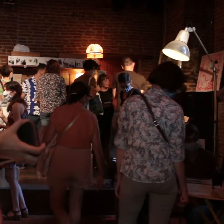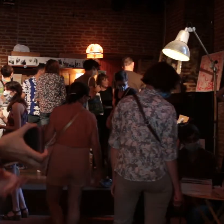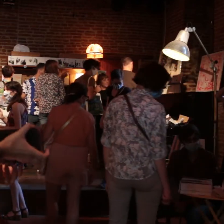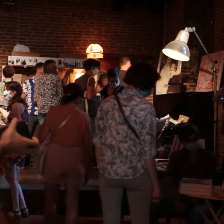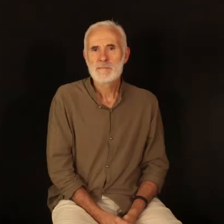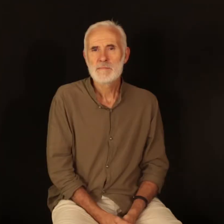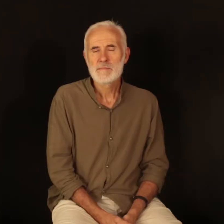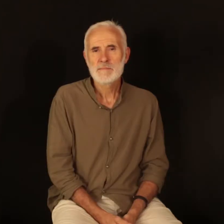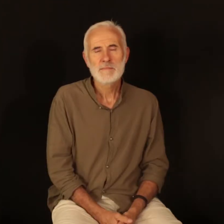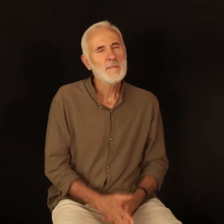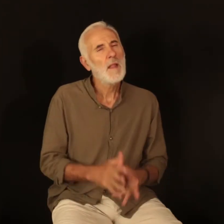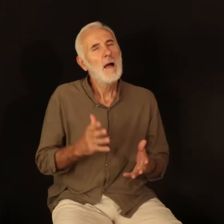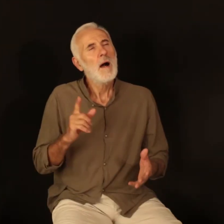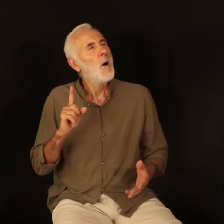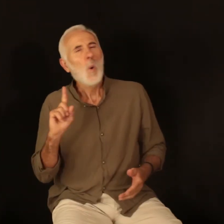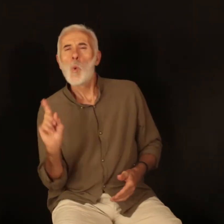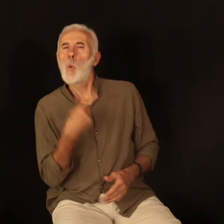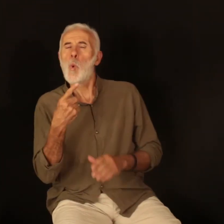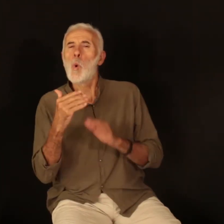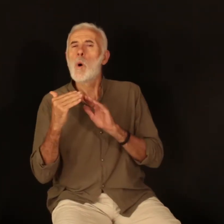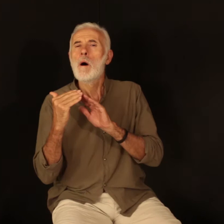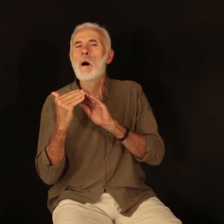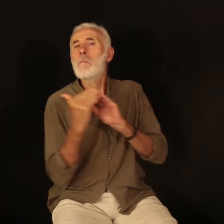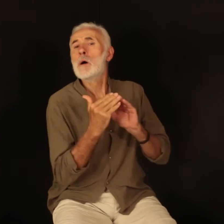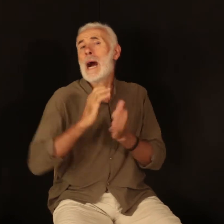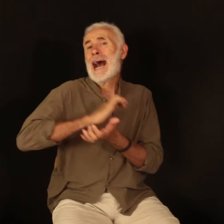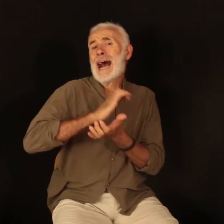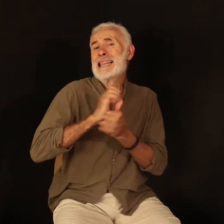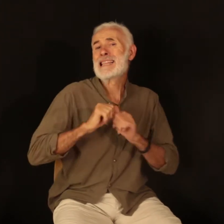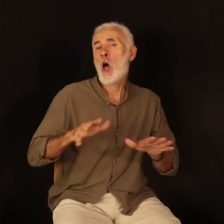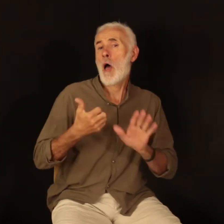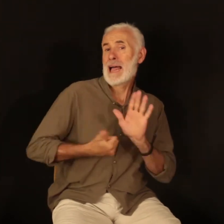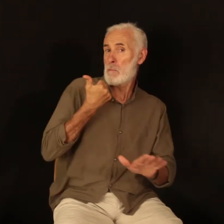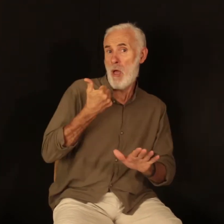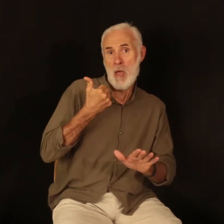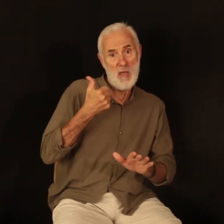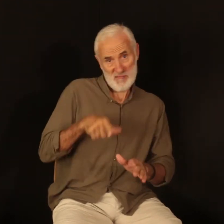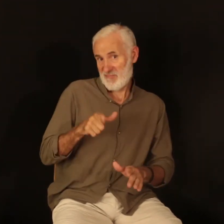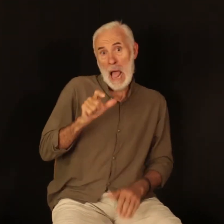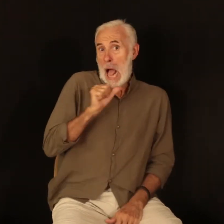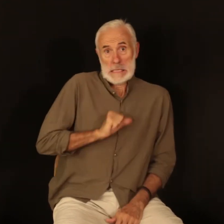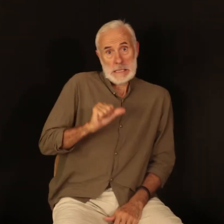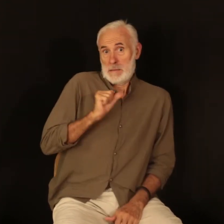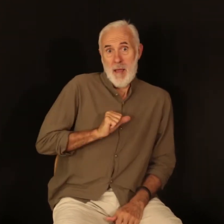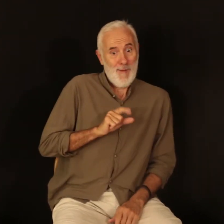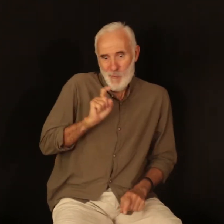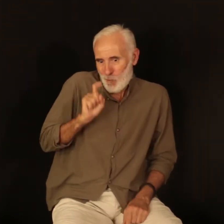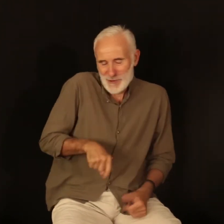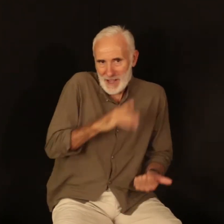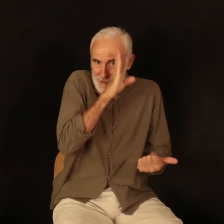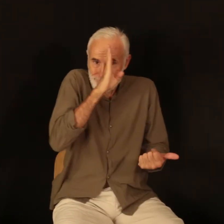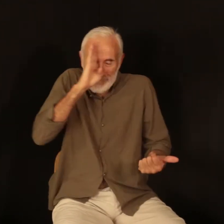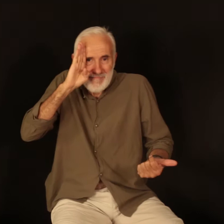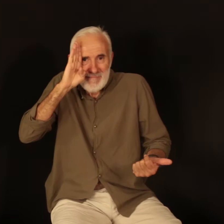Je pense que tous les éditeurs indépendants sont des artisans. D'abord parce qu'ils se doivent d'être polyvalents, et puis parce qu'il y a